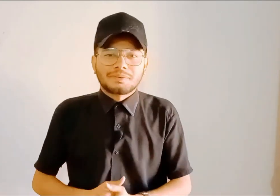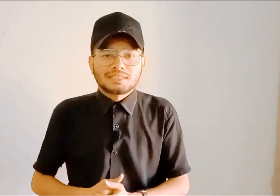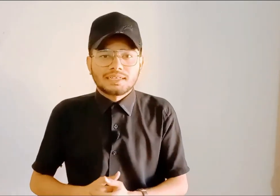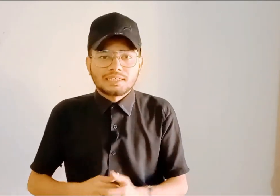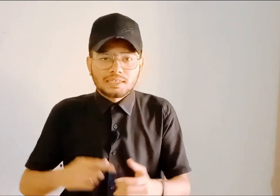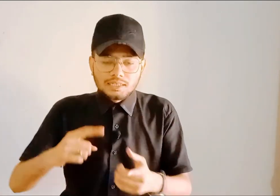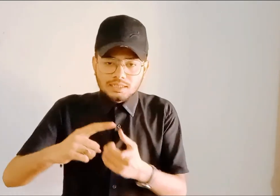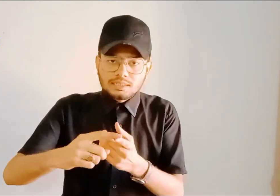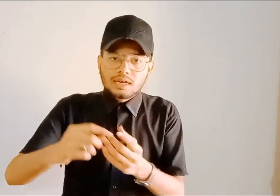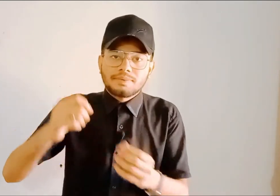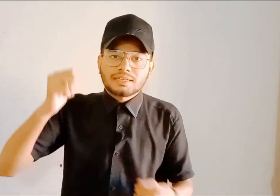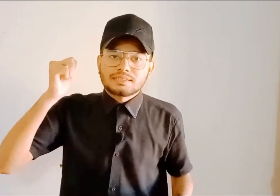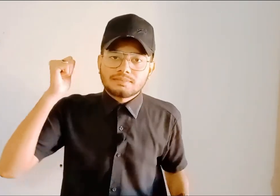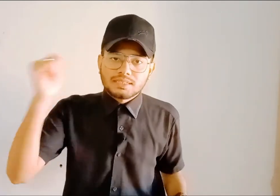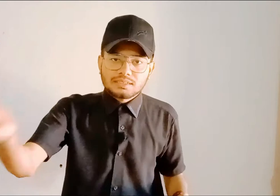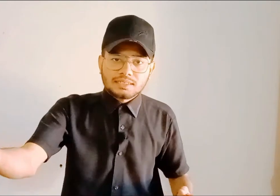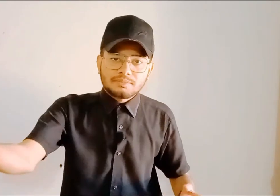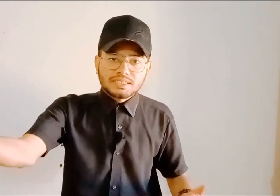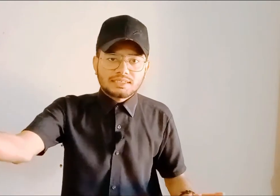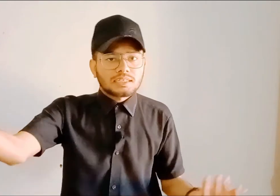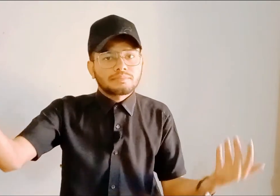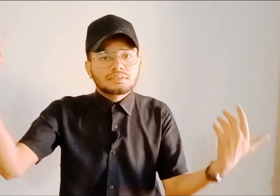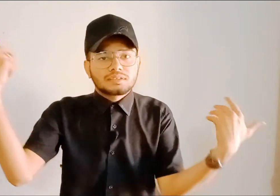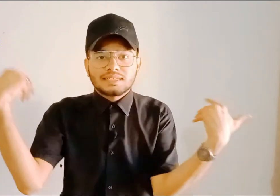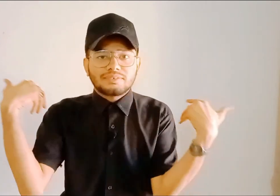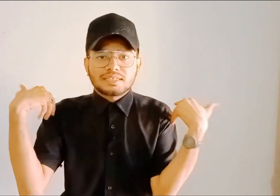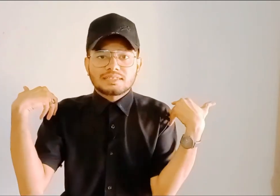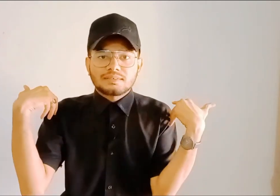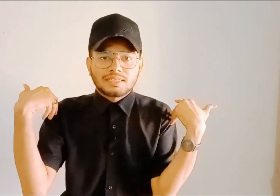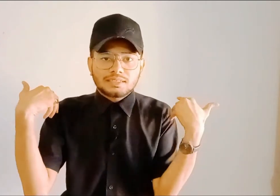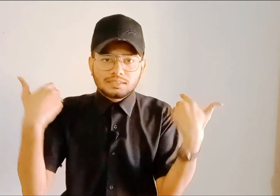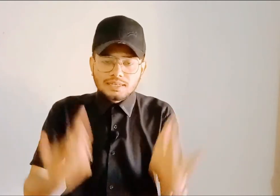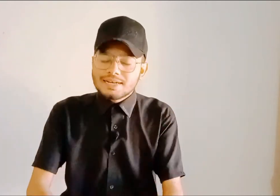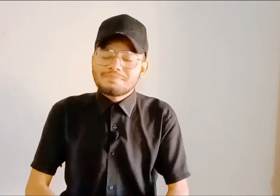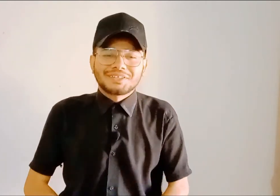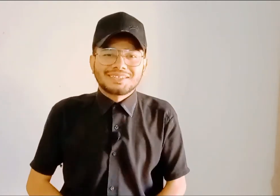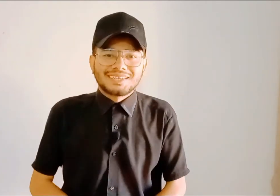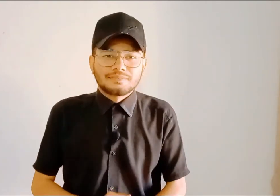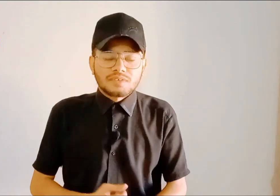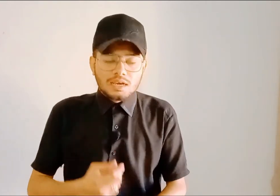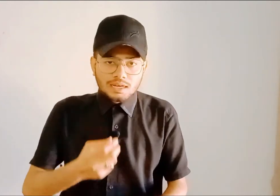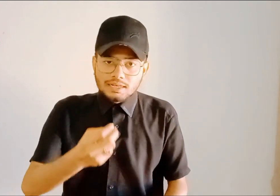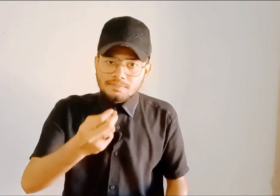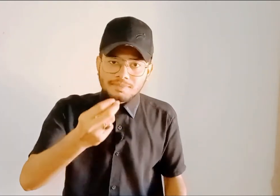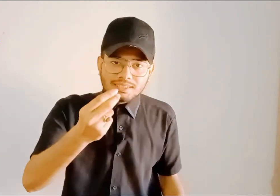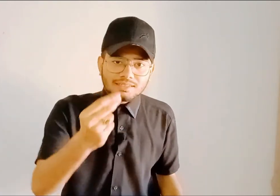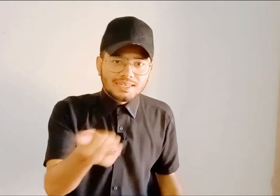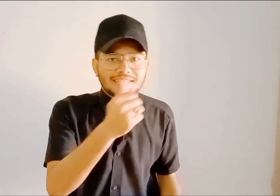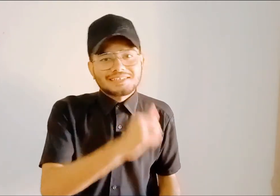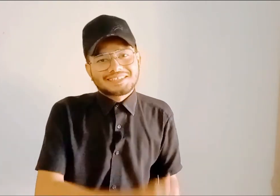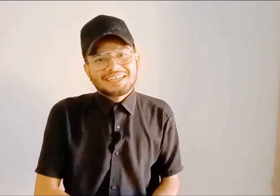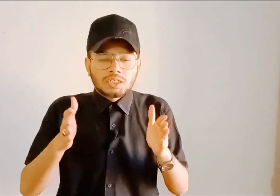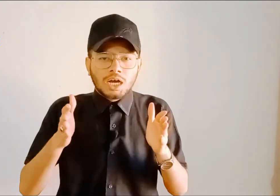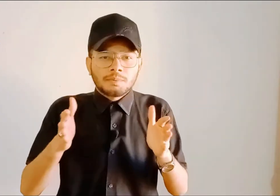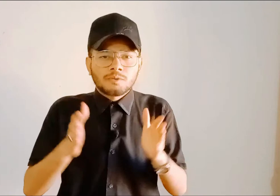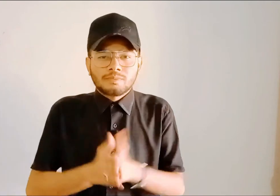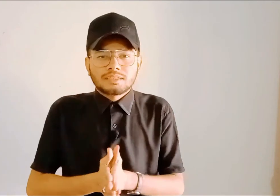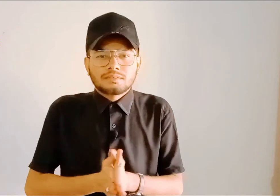सोचना पड़ता हैं कई बार किसी की मदद करनी पड़ती है कि दवा किसी की मदद लेनी पड़ती है लेकिन मदद लेनी किसके यहां पर मोहम्मद